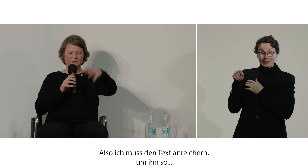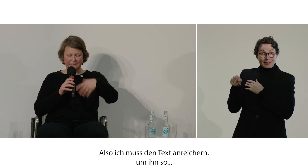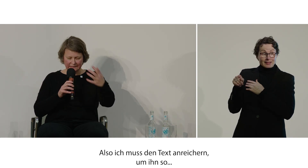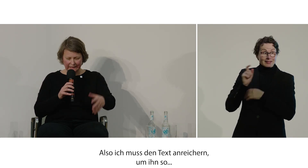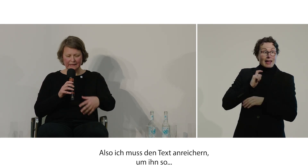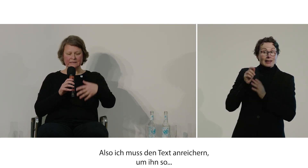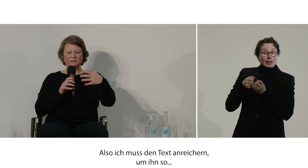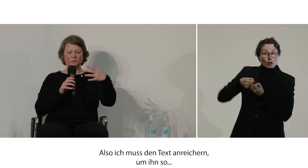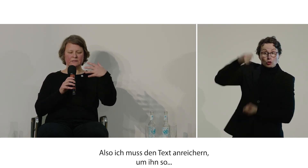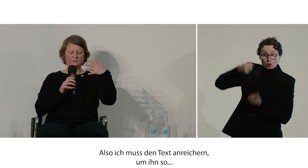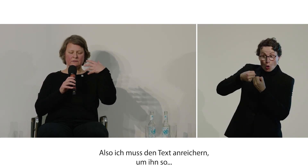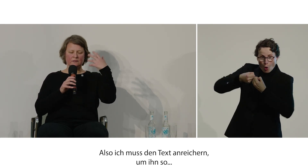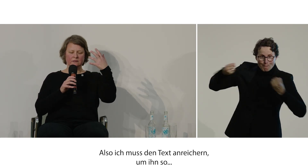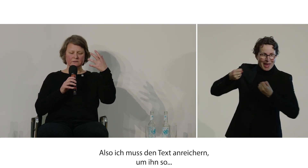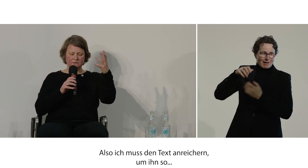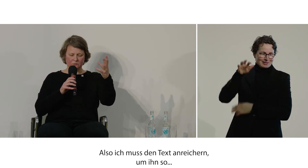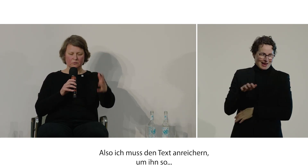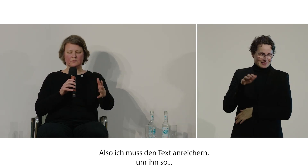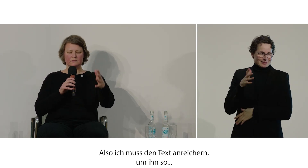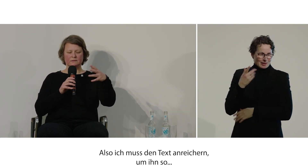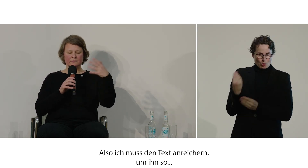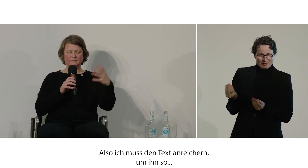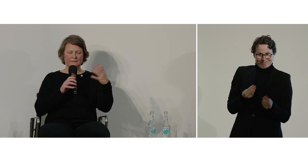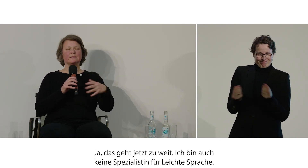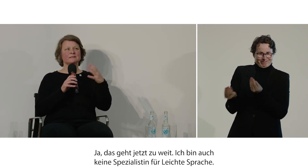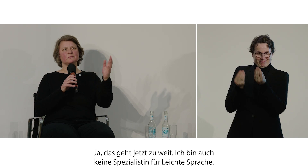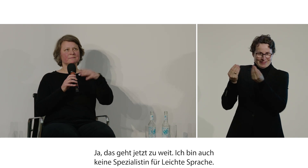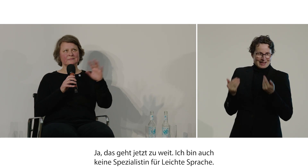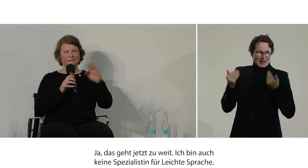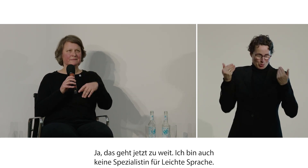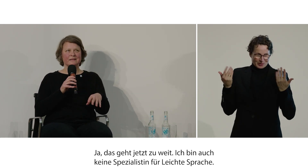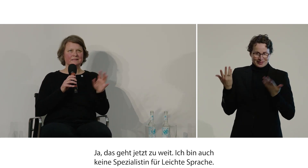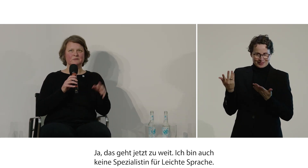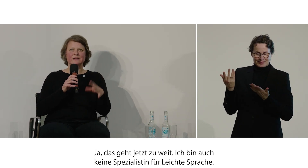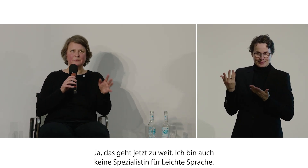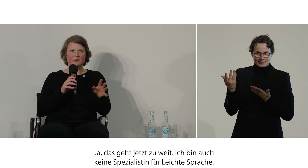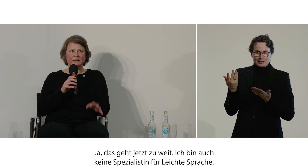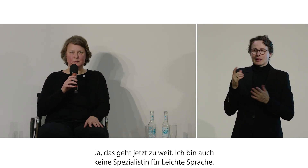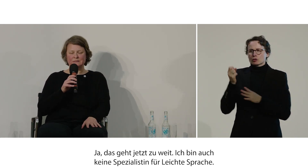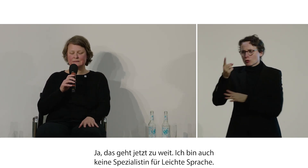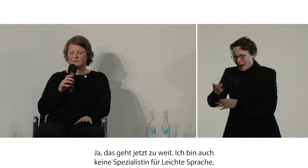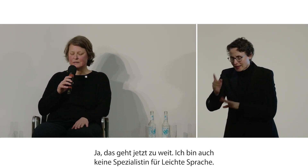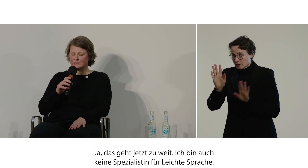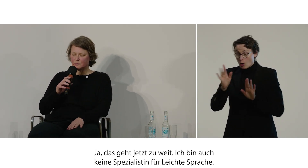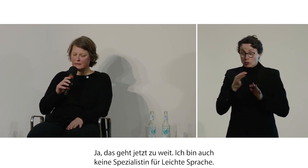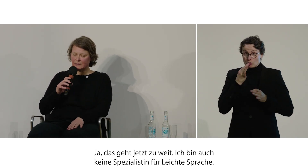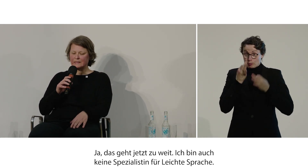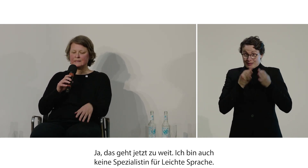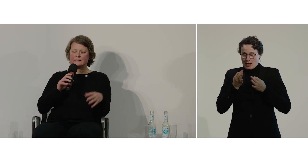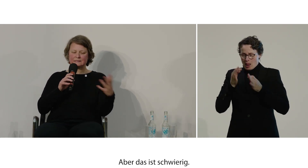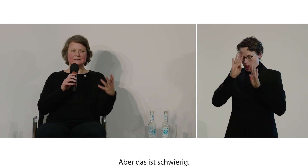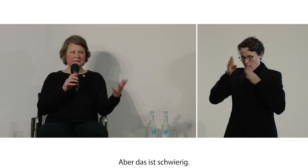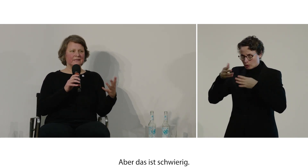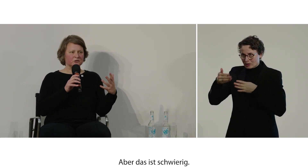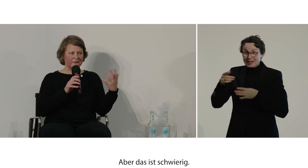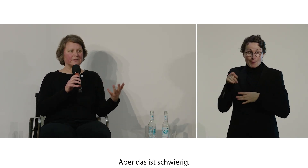also den ich muss den Text anreichern, um ihn so, ne, also ja, geht jetzt zu weit, ich bin noch keine Spezialistin für leichte Sprache, aber